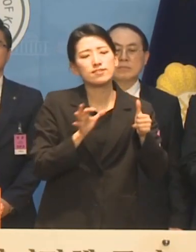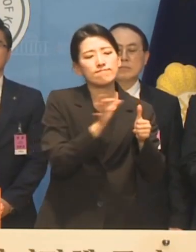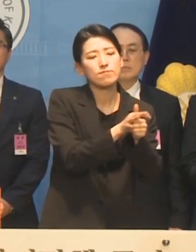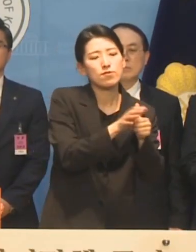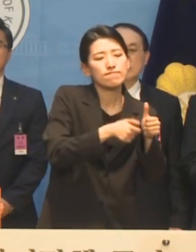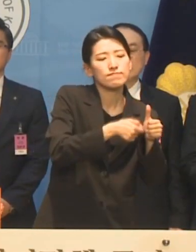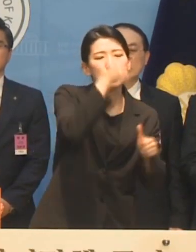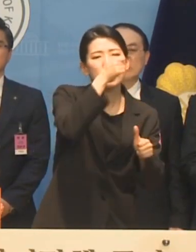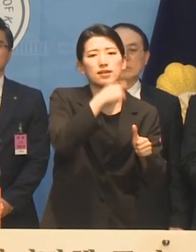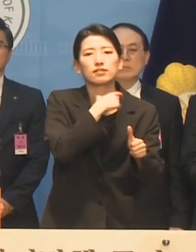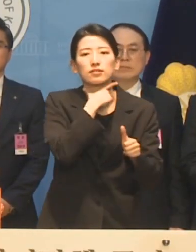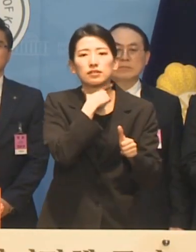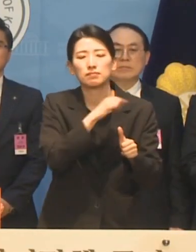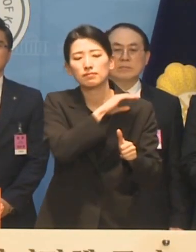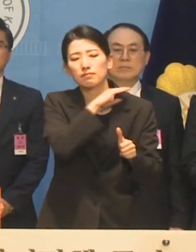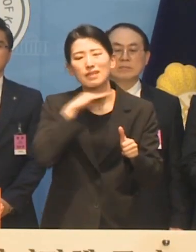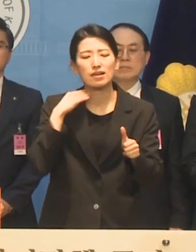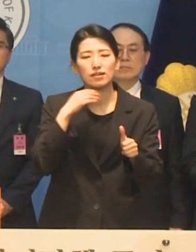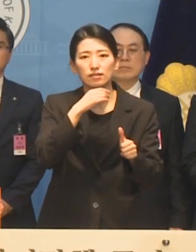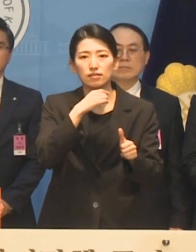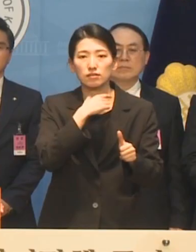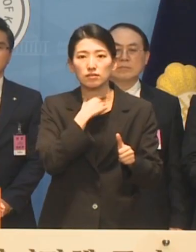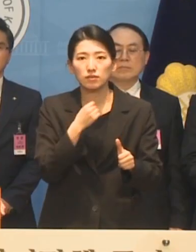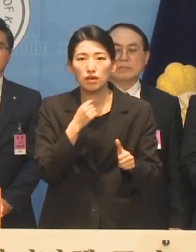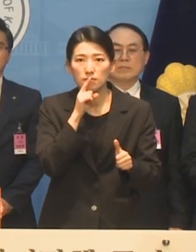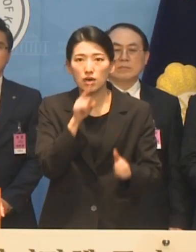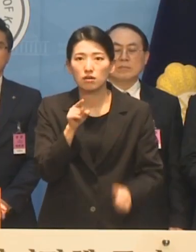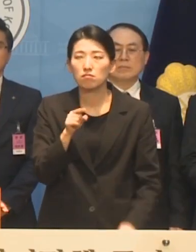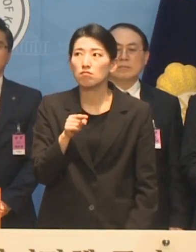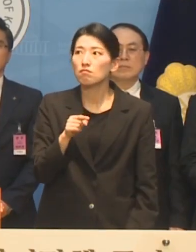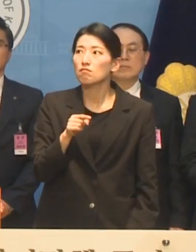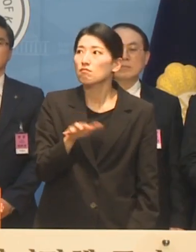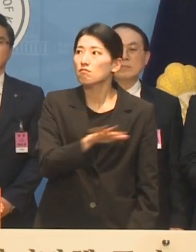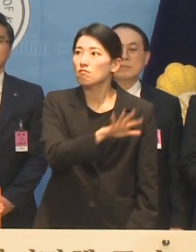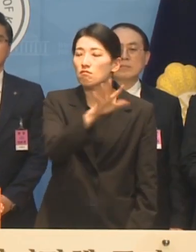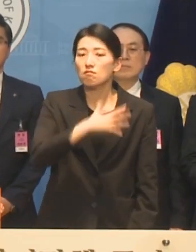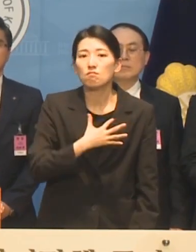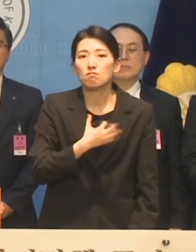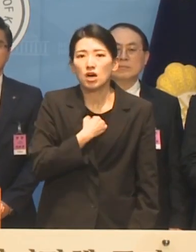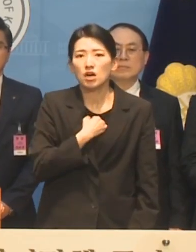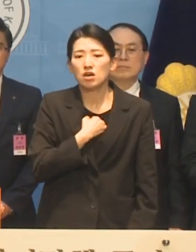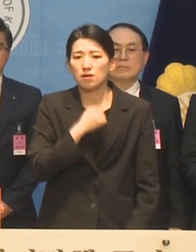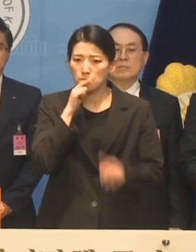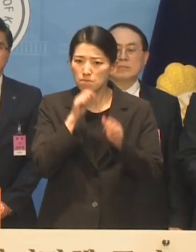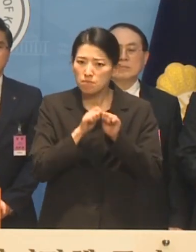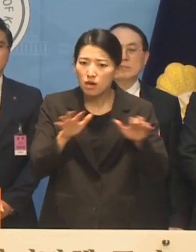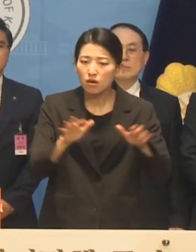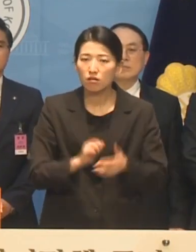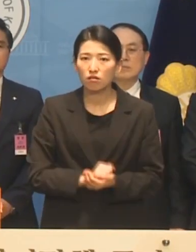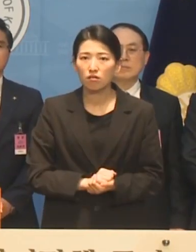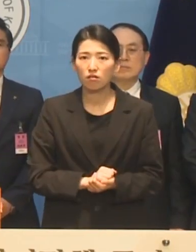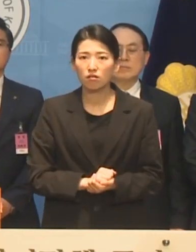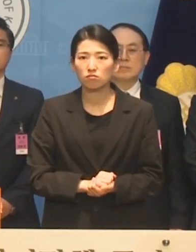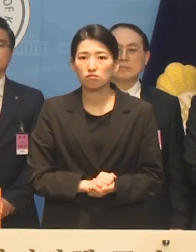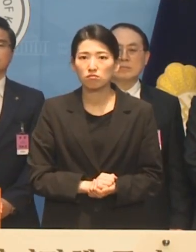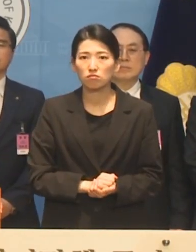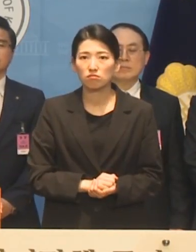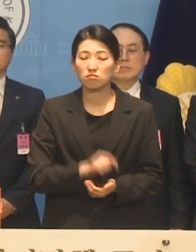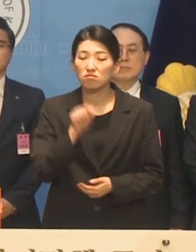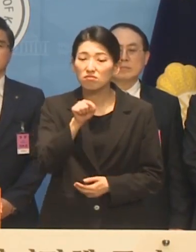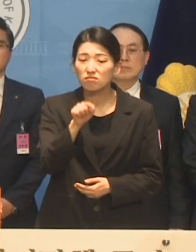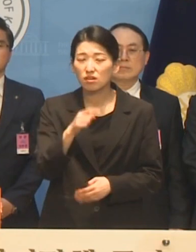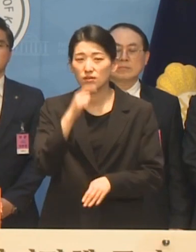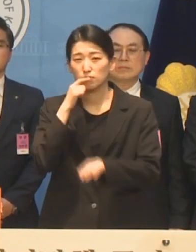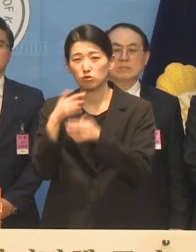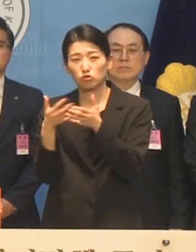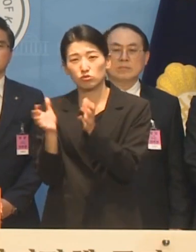하여 현재 사회적으로 일파만파 큰 물의를 일으키고 있습니다. 이런 자가 탄핵 찬성하는 민주당